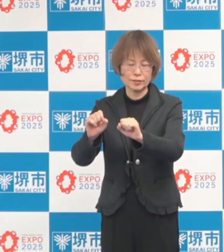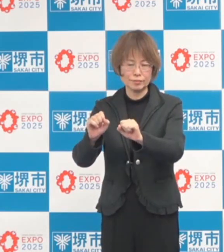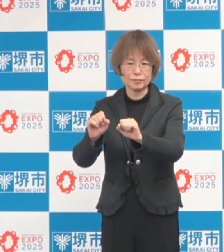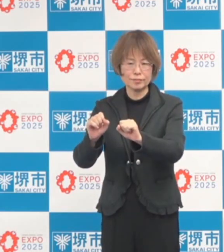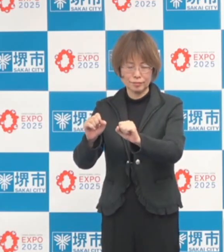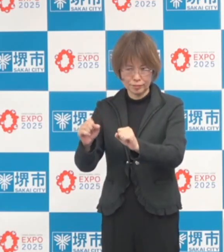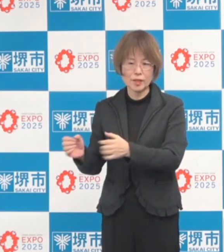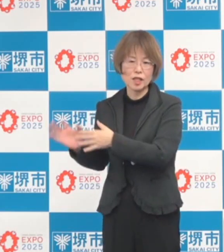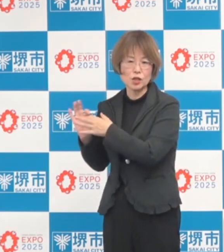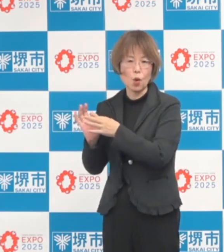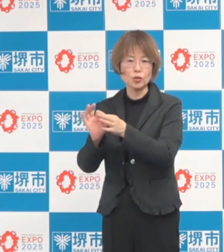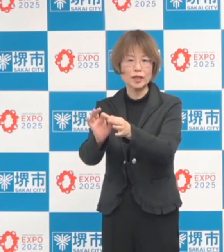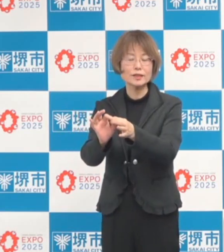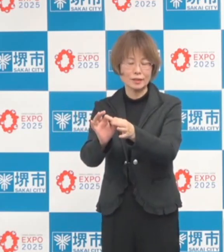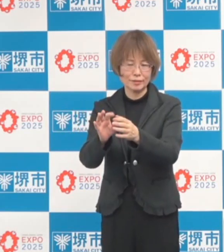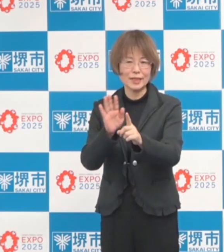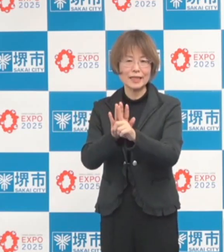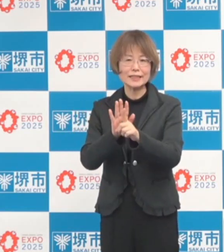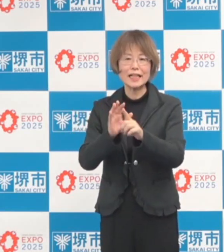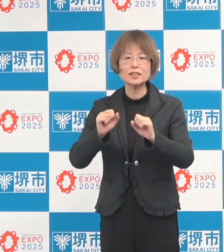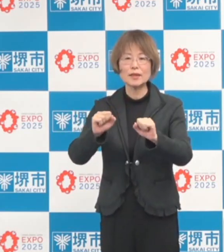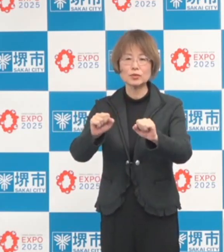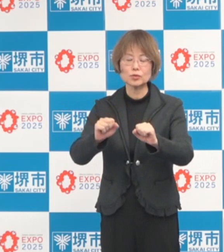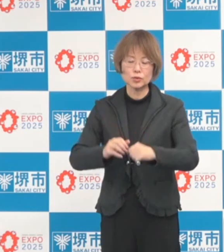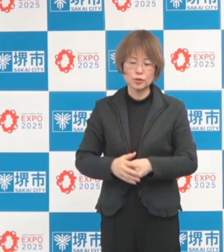ても1年間支援をいたします。